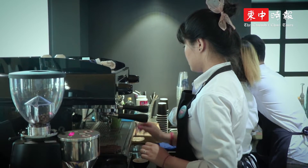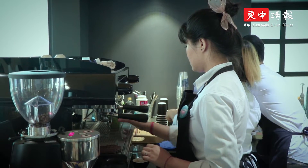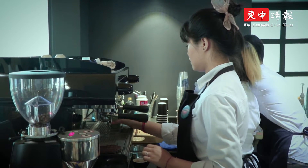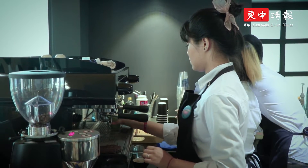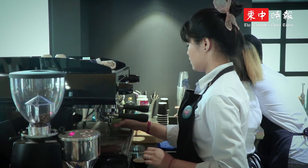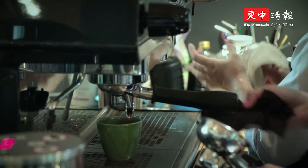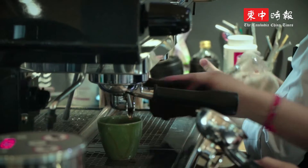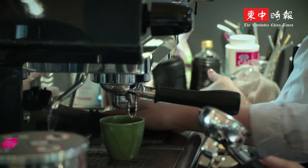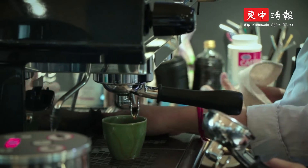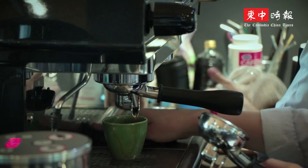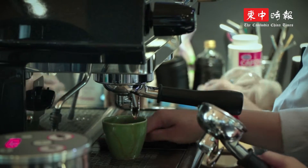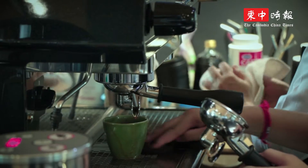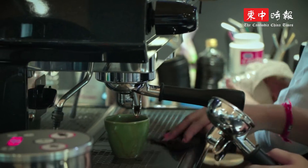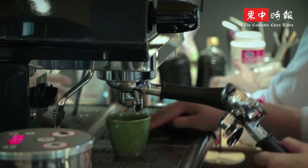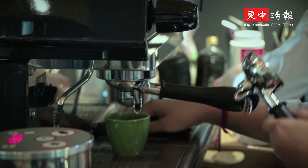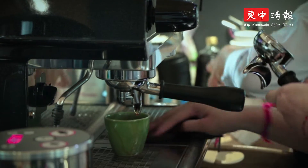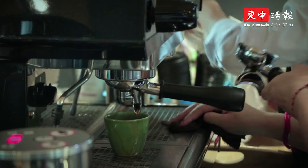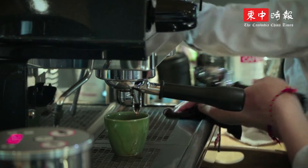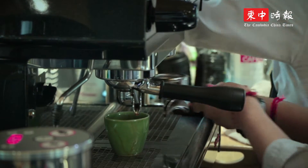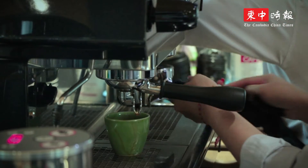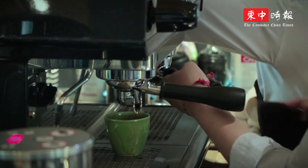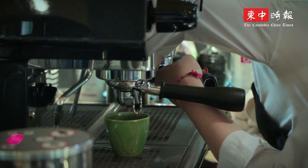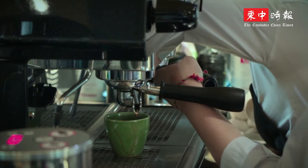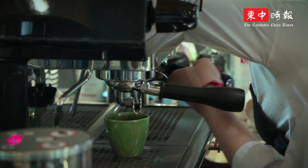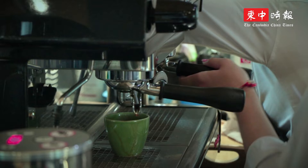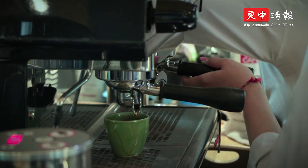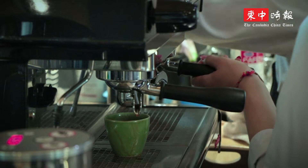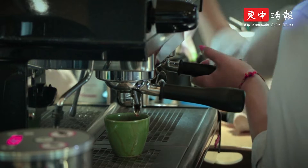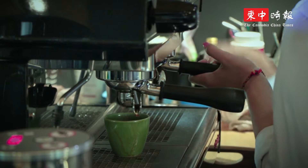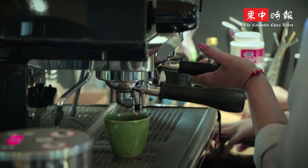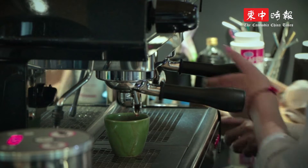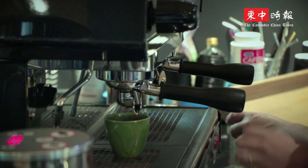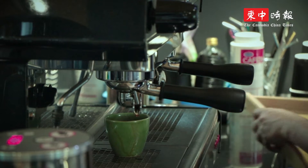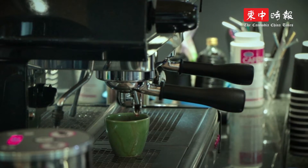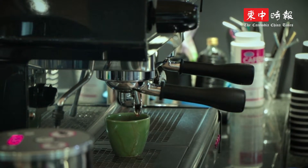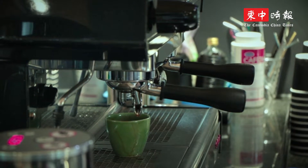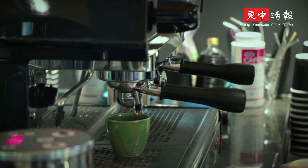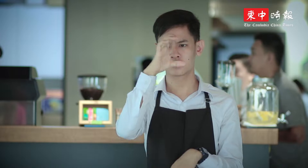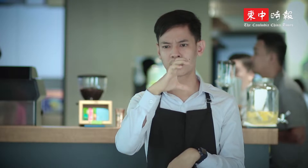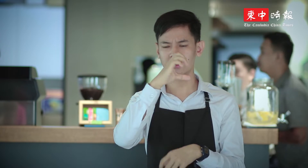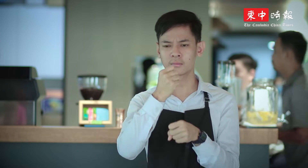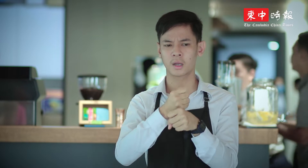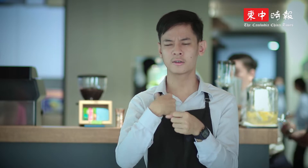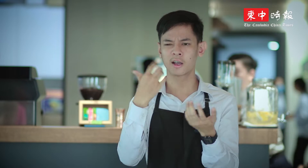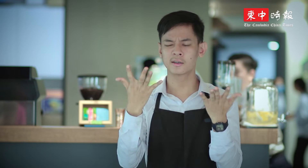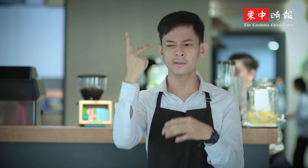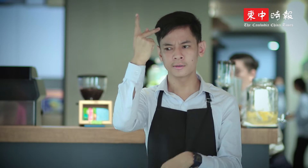对于我的月薪，我觉得很足够。目前我在读大学计算机专业，过2年毕